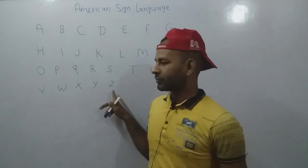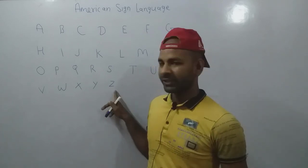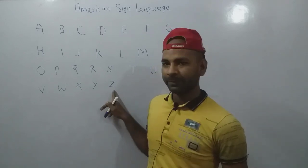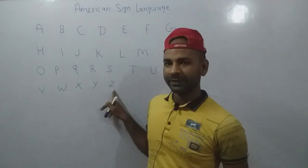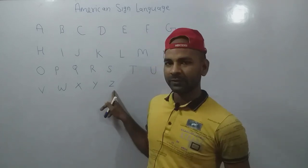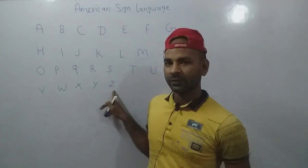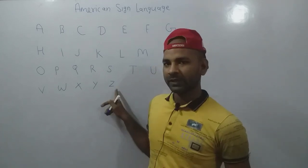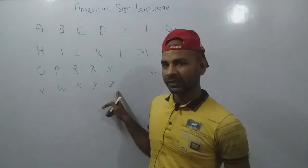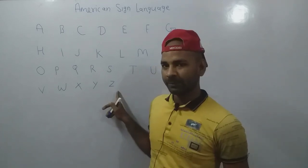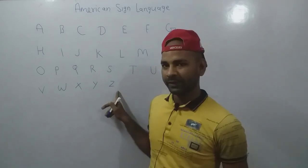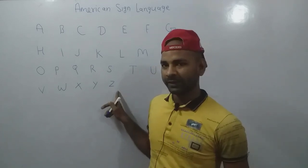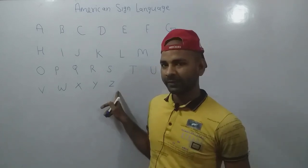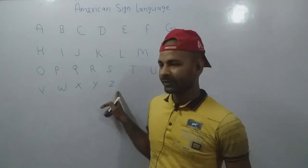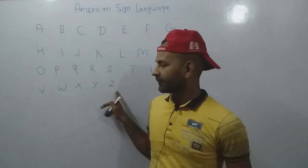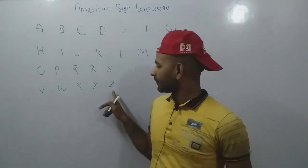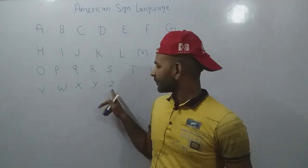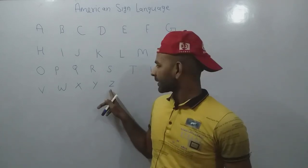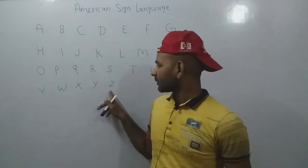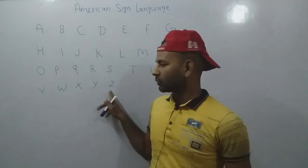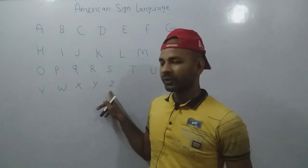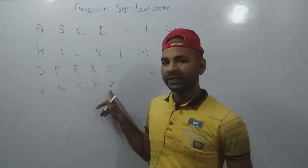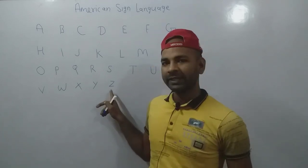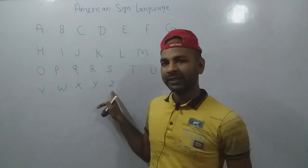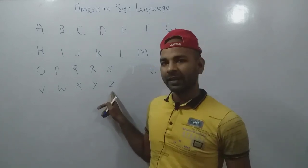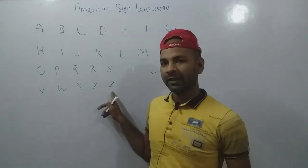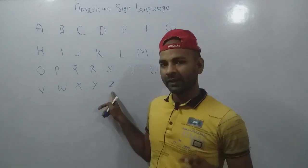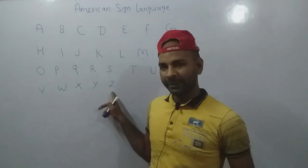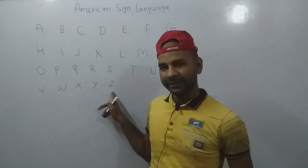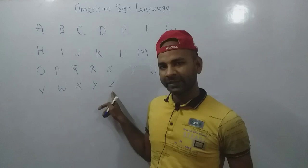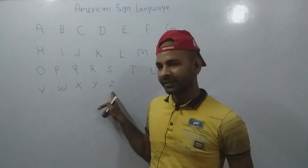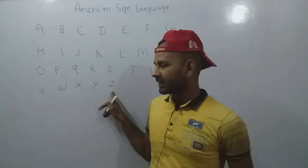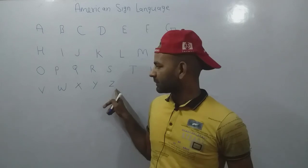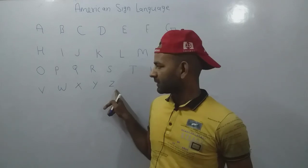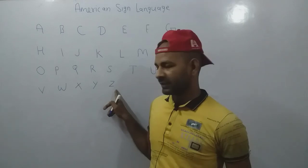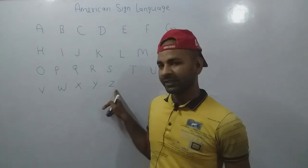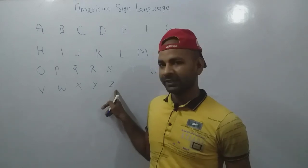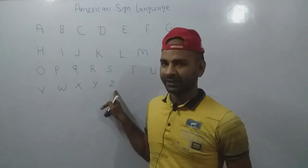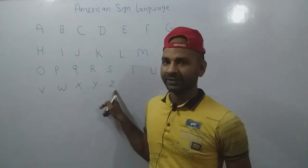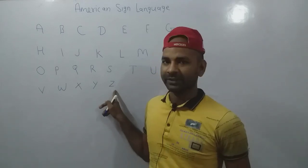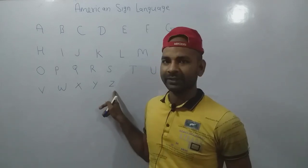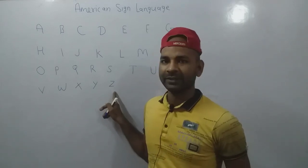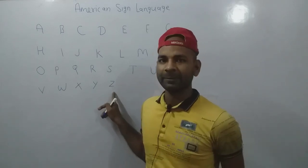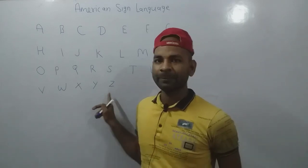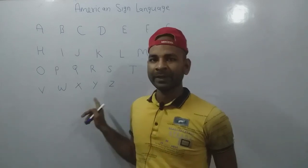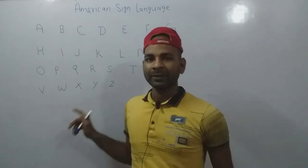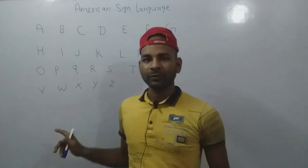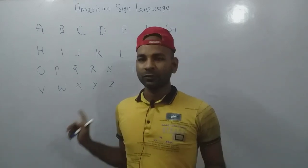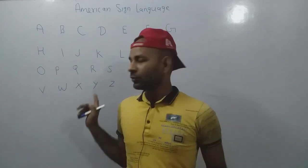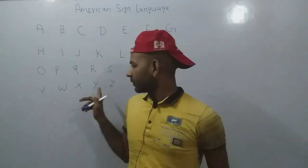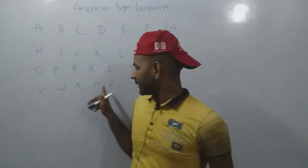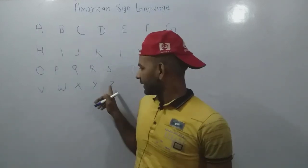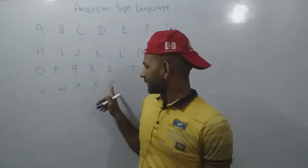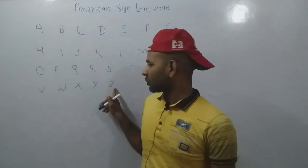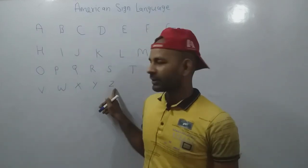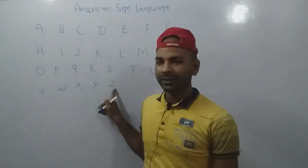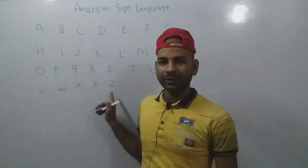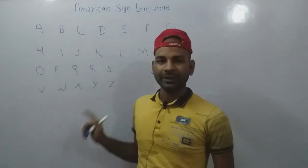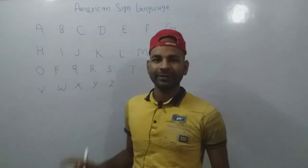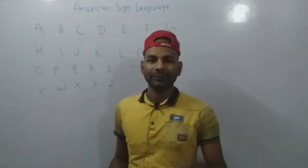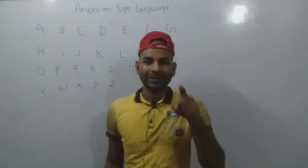Z पढ़िए इसको या जी पढ़िए, दोनों सही है, लेकिन हमारे यहाँ के हिसाब से Z ही ज़्यादा सही है, ठीक। तो इसको बनाना हुआ अगर तो ऐसे